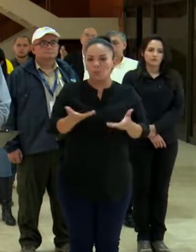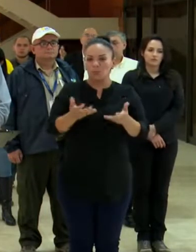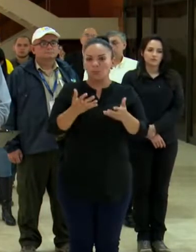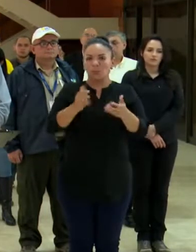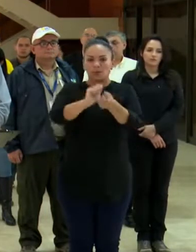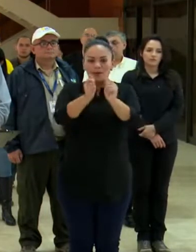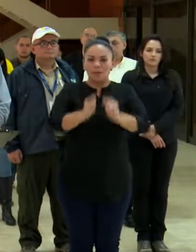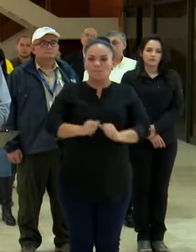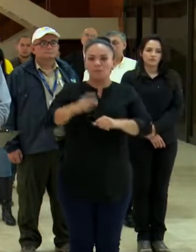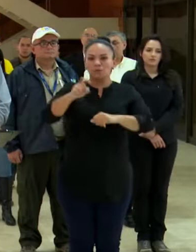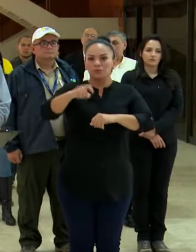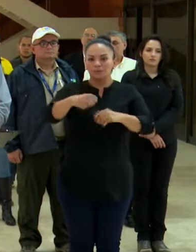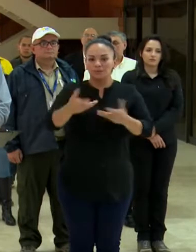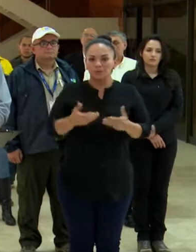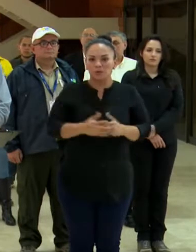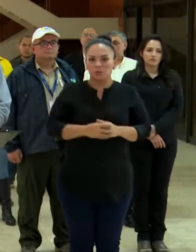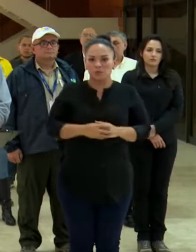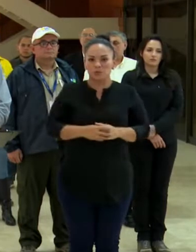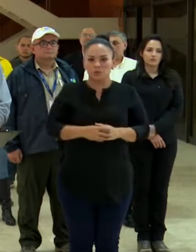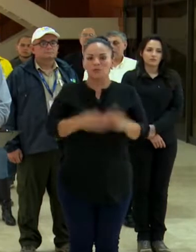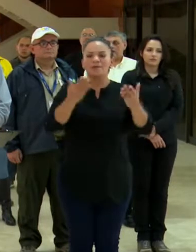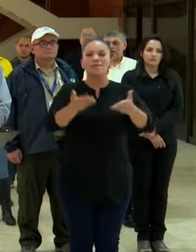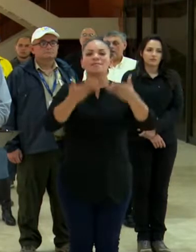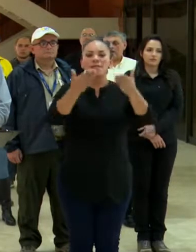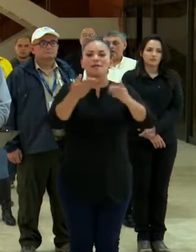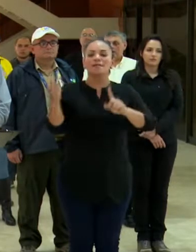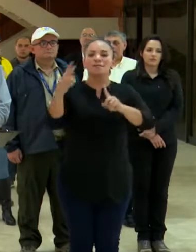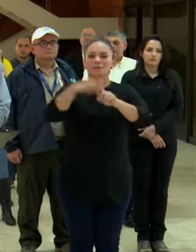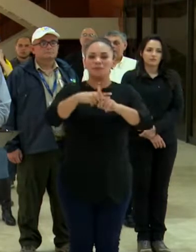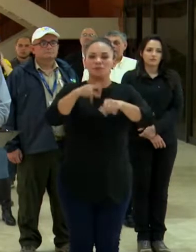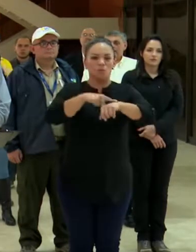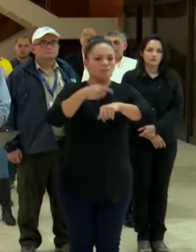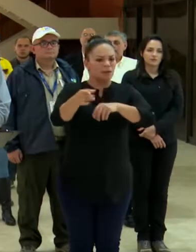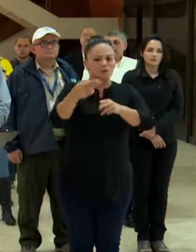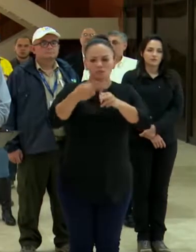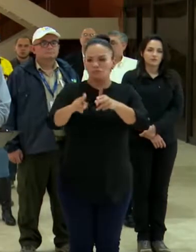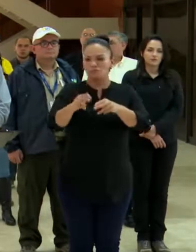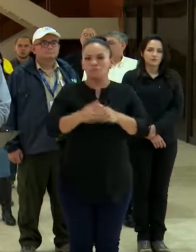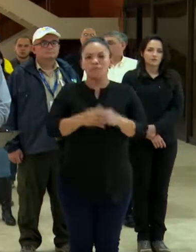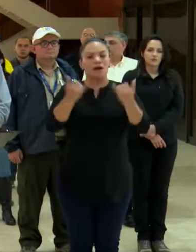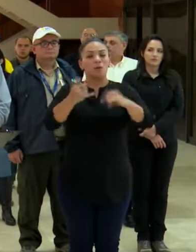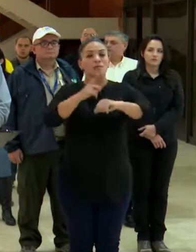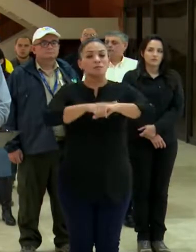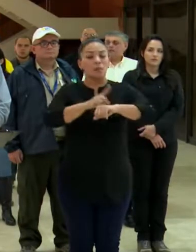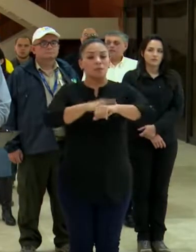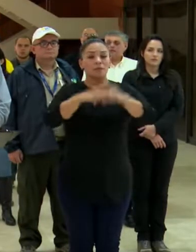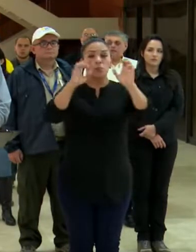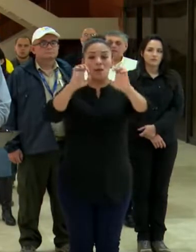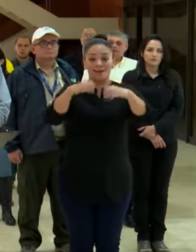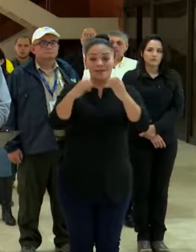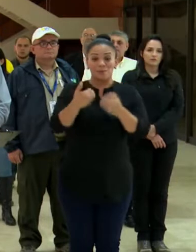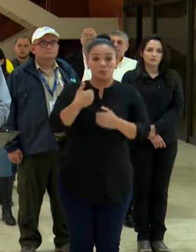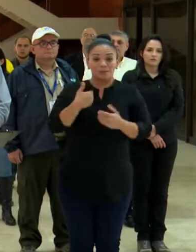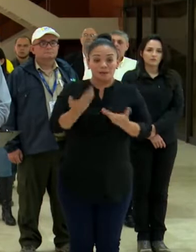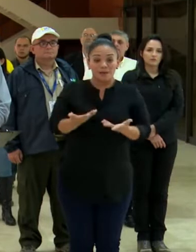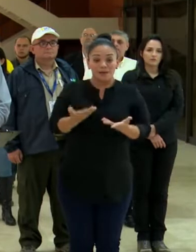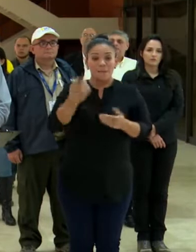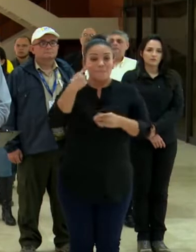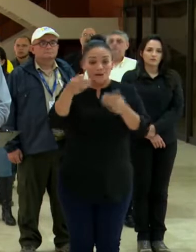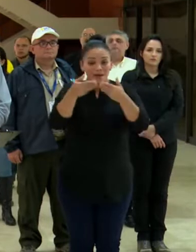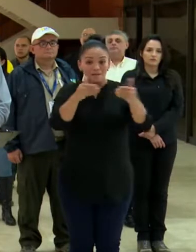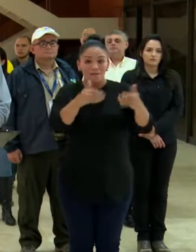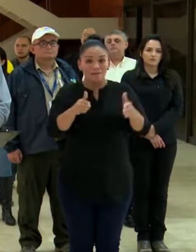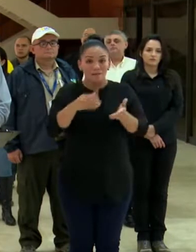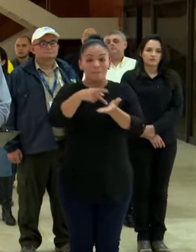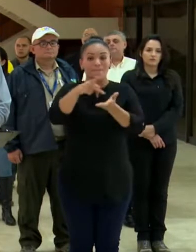cambios necesarios y dar esa implementación en un plazo muy corto. En este momento, los equipos que existen para habilitar